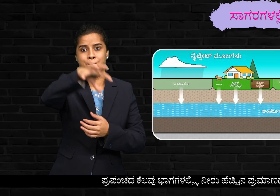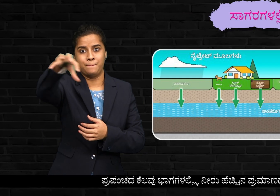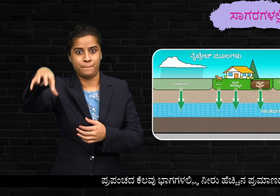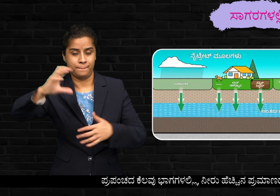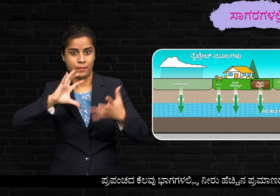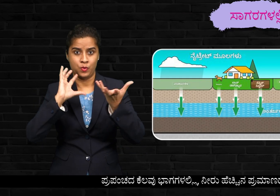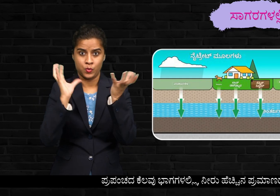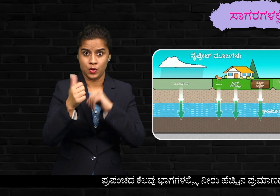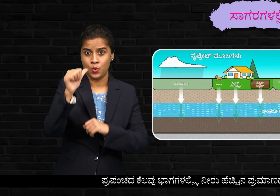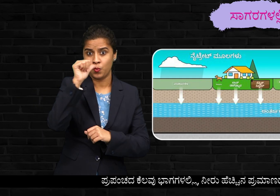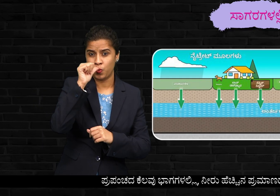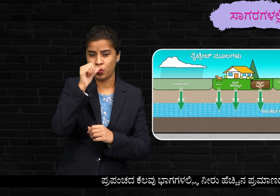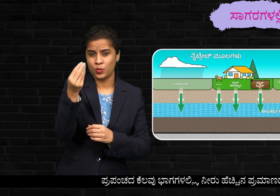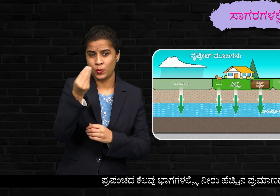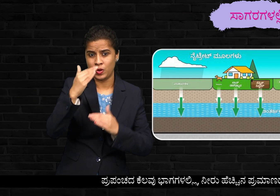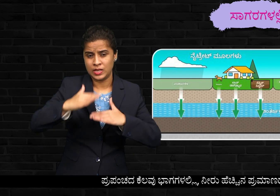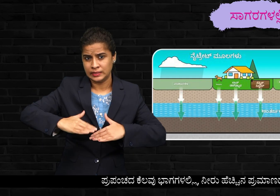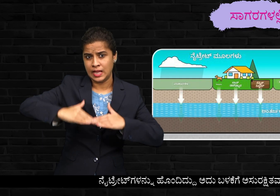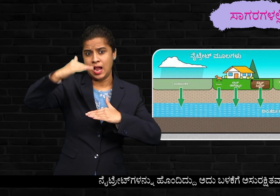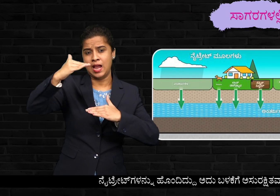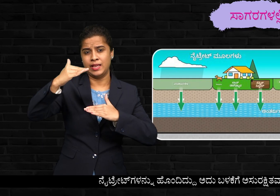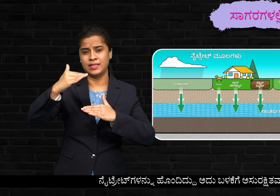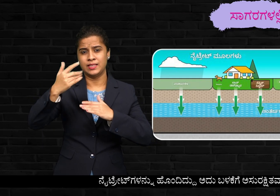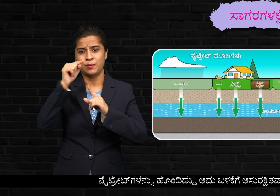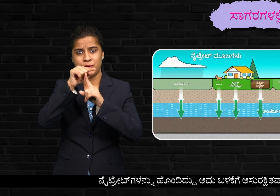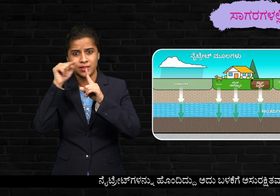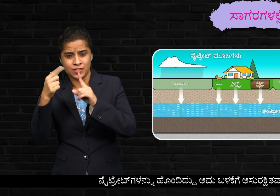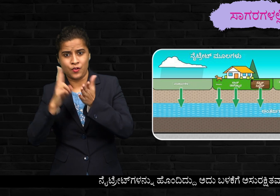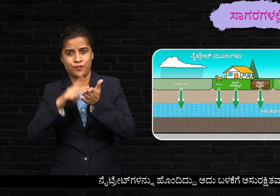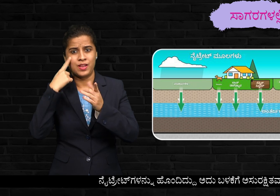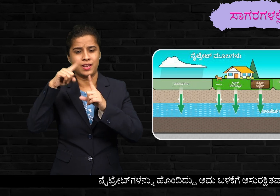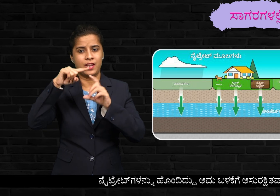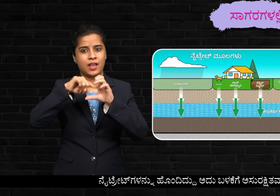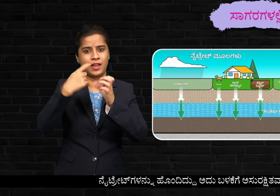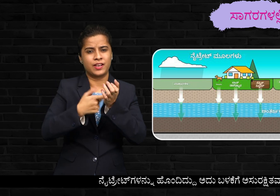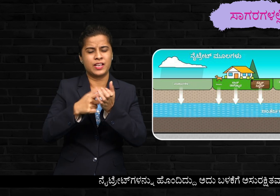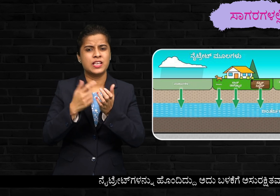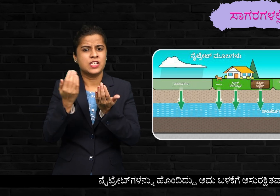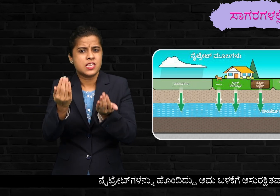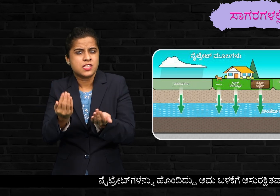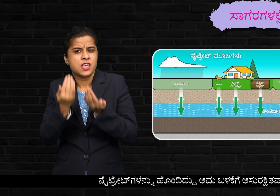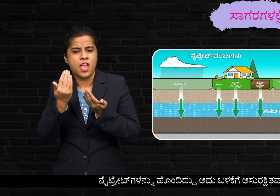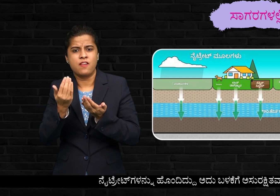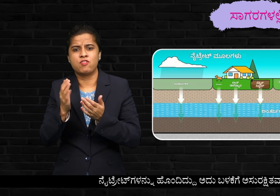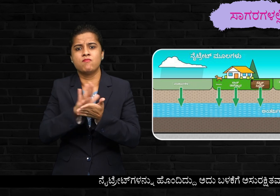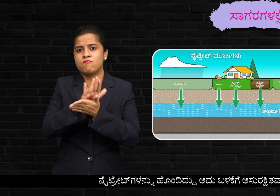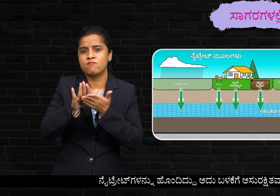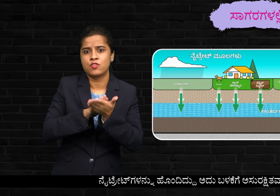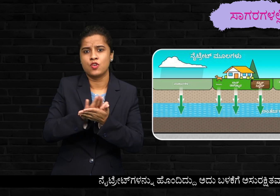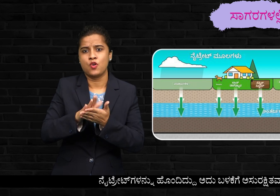ಪ್ರಪಂಚದ ಕೆಲವು ಭಾಗಗಳಲ್ಲಿ ನೀರು ಹೆಚ್ಚಿನ ಪ್ರಮಾಣದಲ್ಲಿ ನೈಟ್ರೇಟ್ಗಳನ್ನು ಹೊಂದಿದ್ದು ಅದು ಬಳಕೆಗೆ